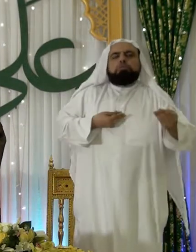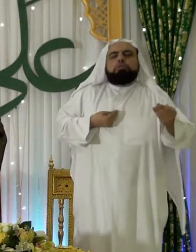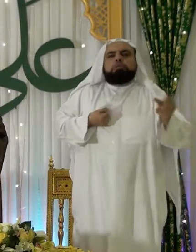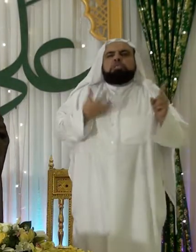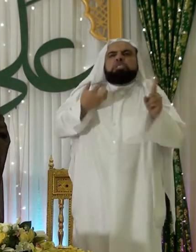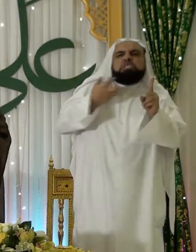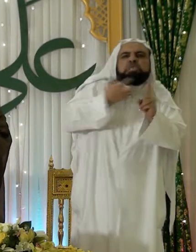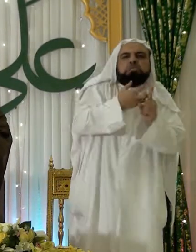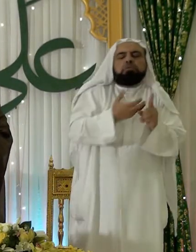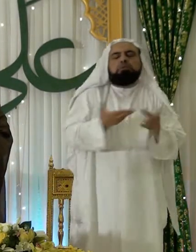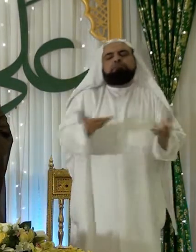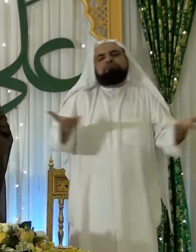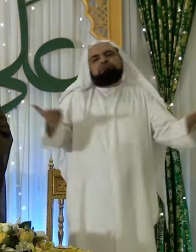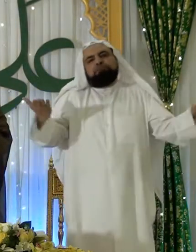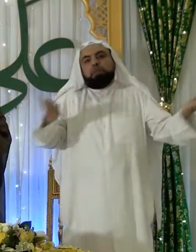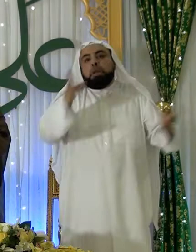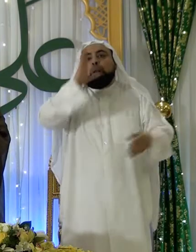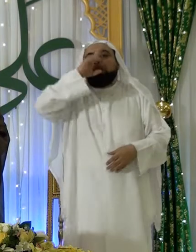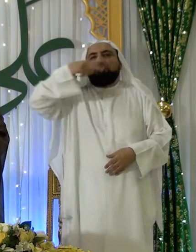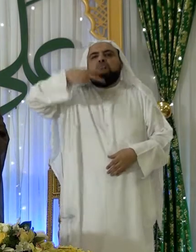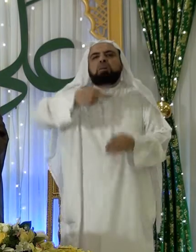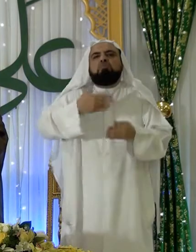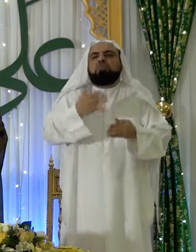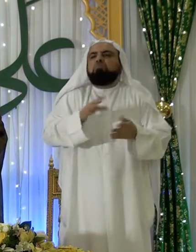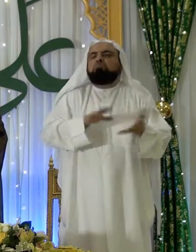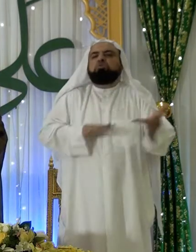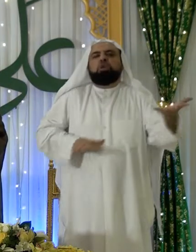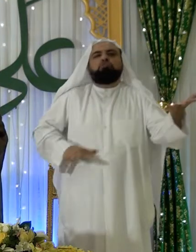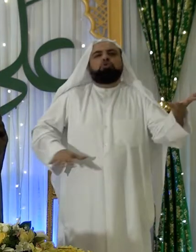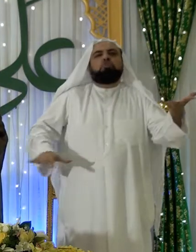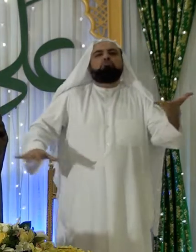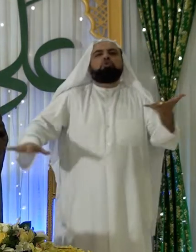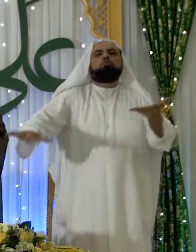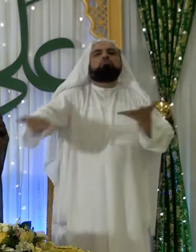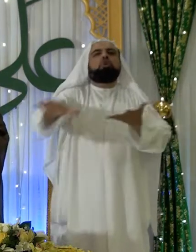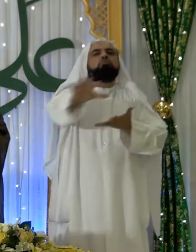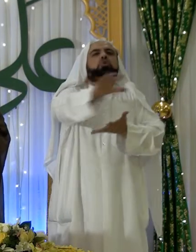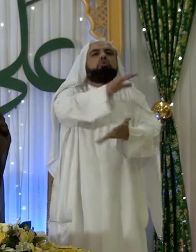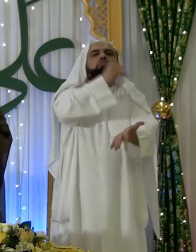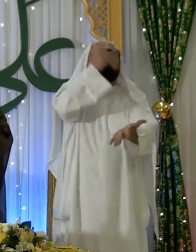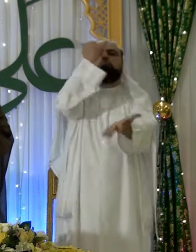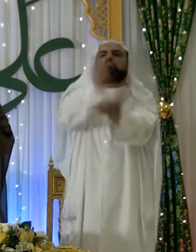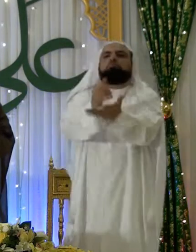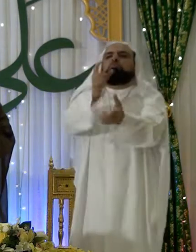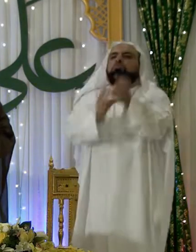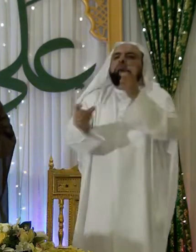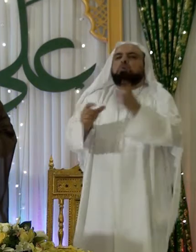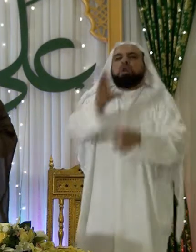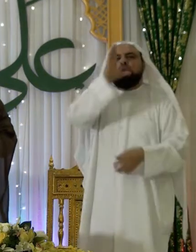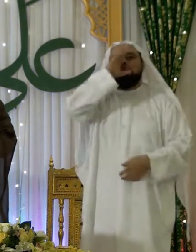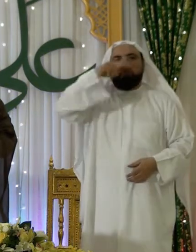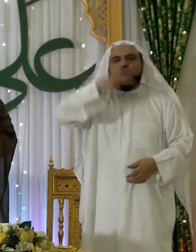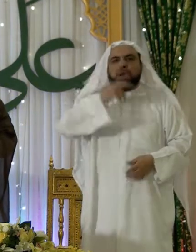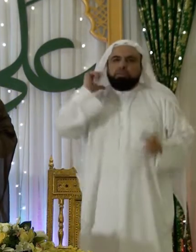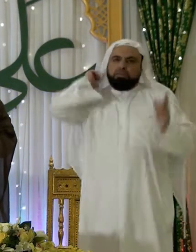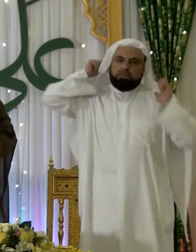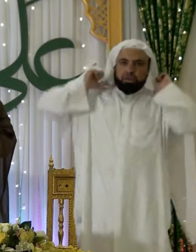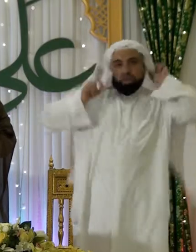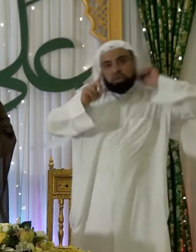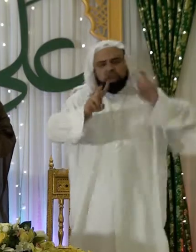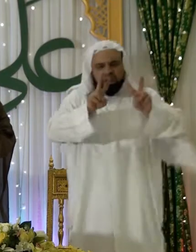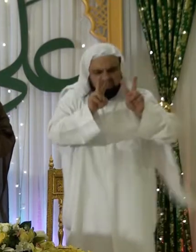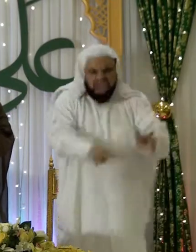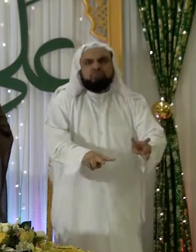من ولده لقيت الأمة سعادتها وكرامتها